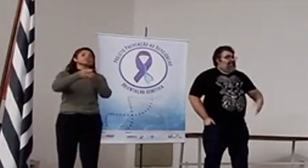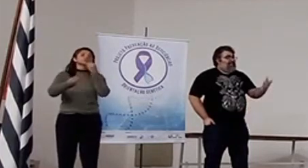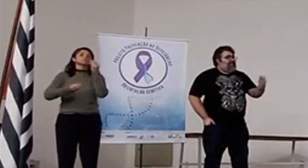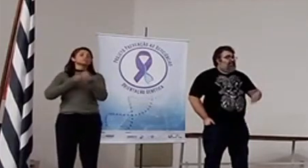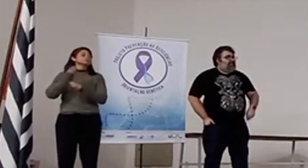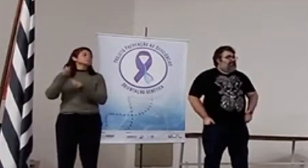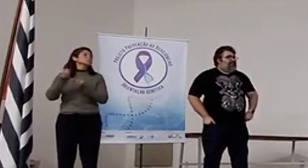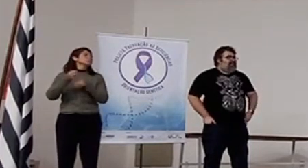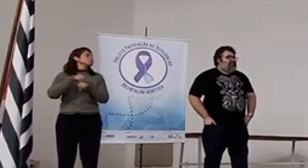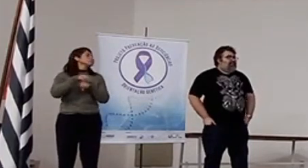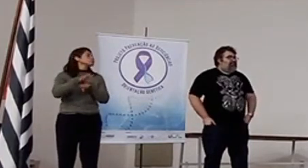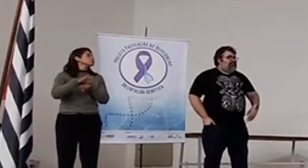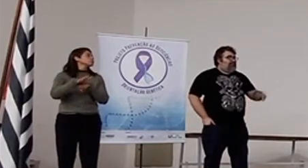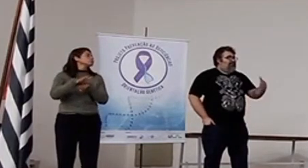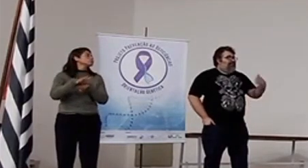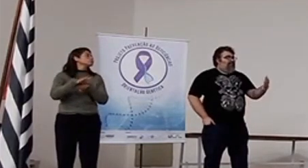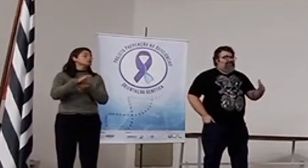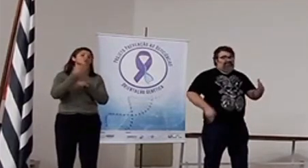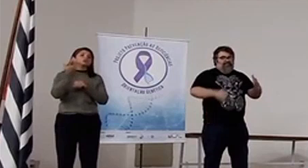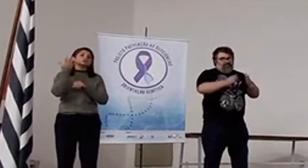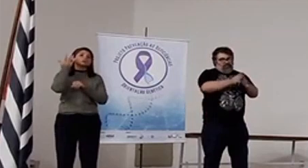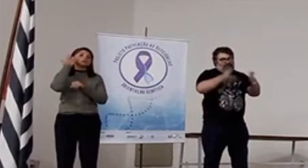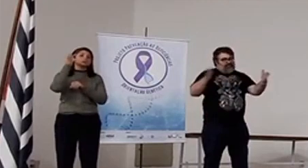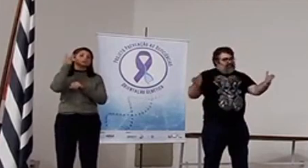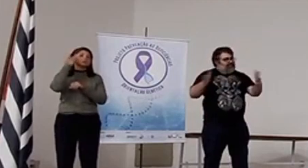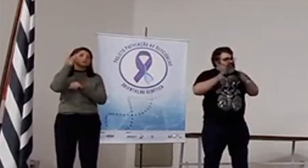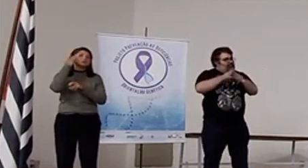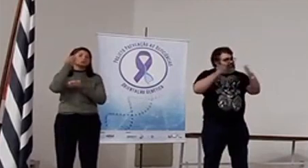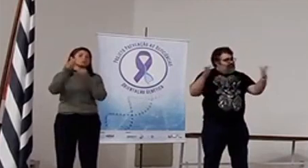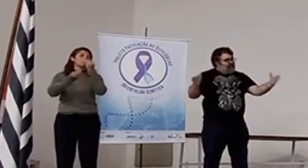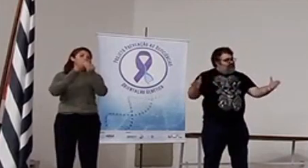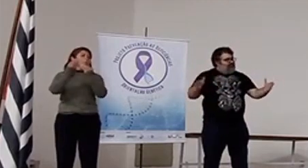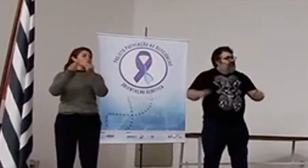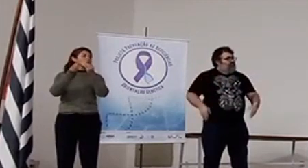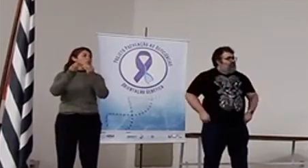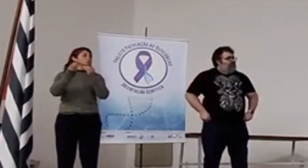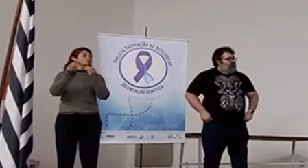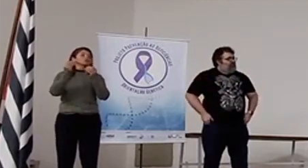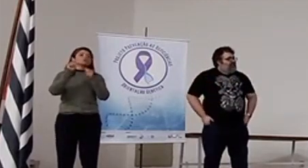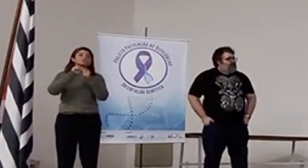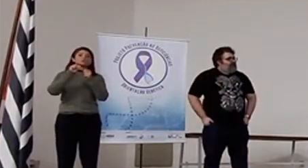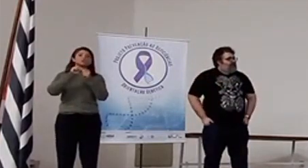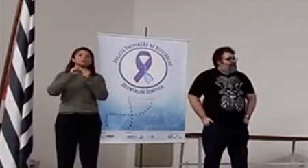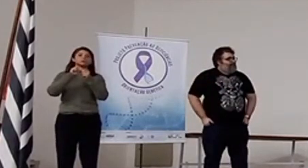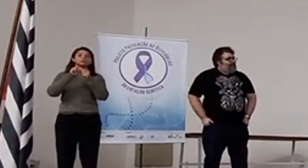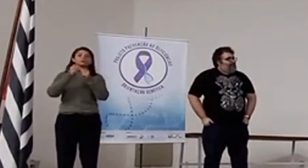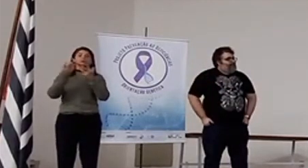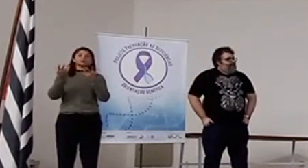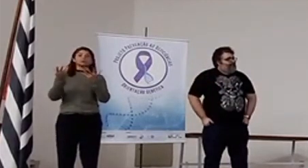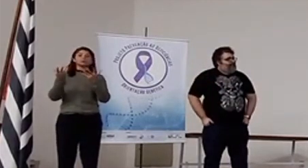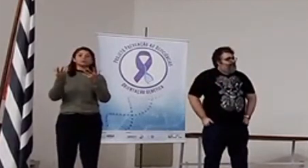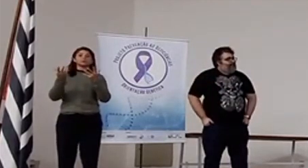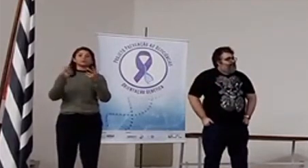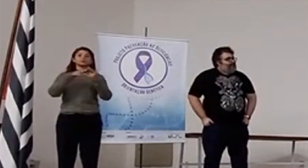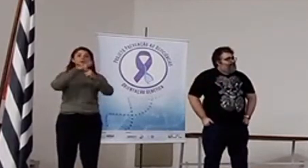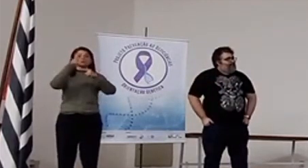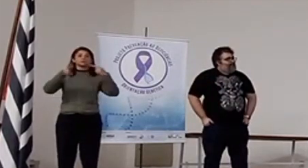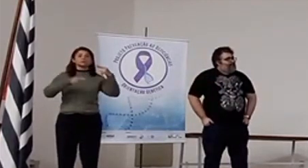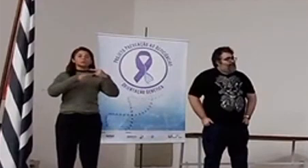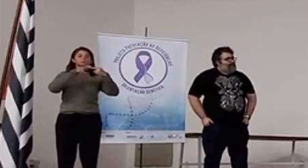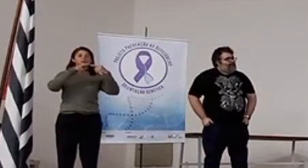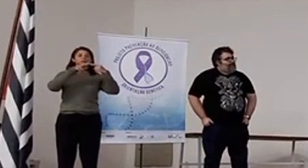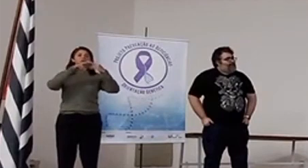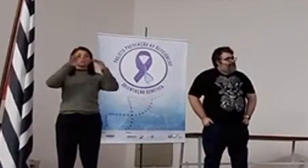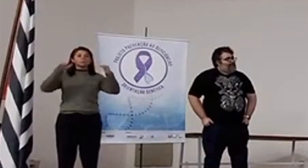sabendo de nada disso. A médica da UBS. Exatamente como fazer essa ponte. O fluxo, né, de encaminhamento, Mas, assim,